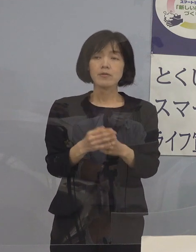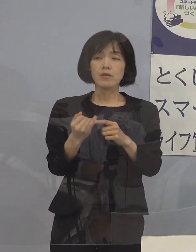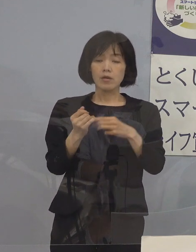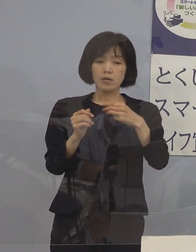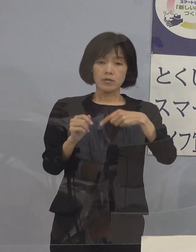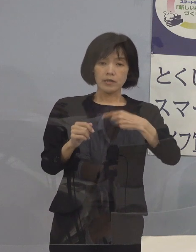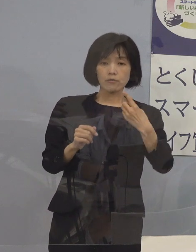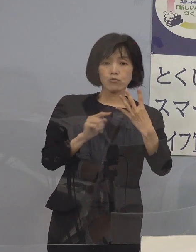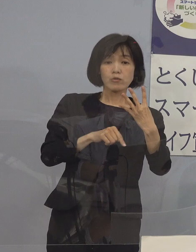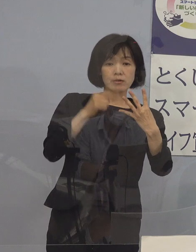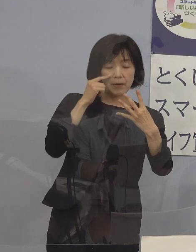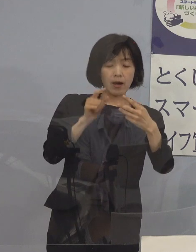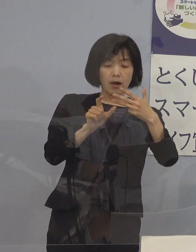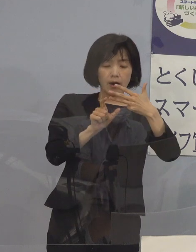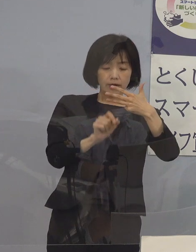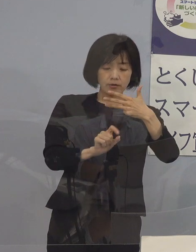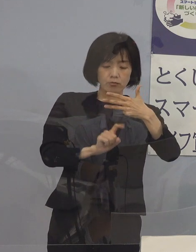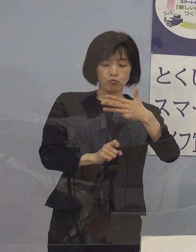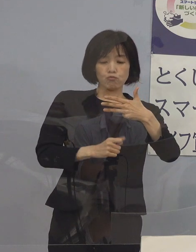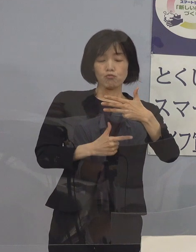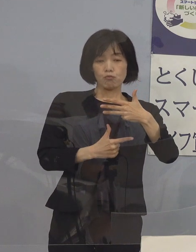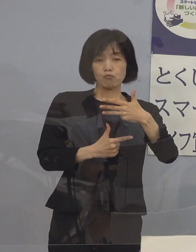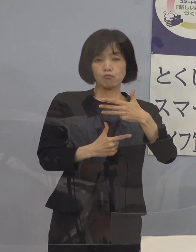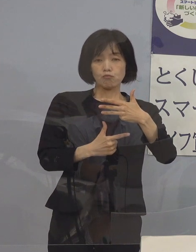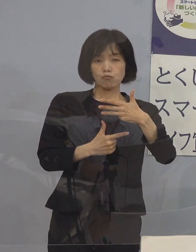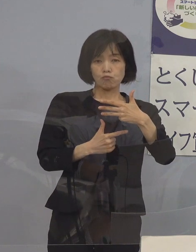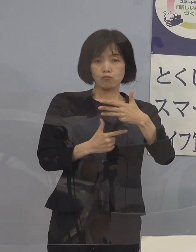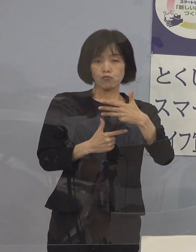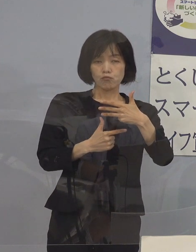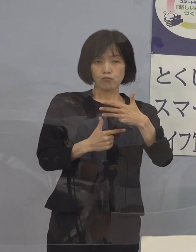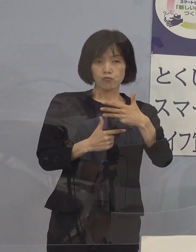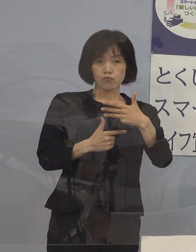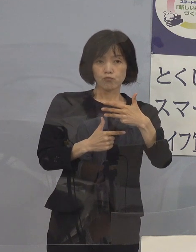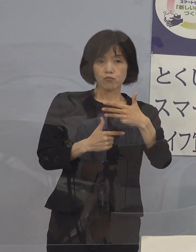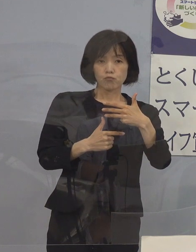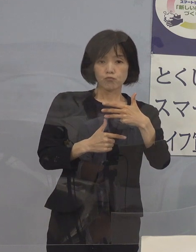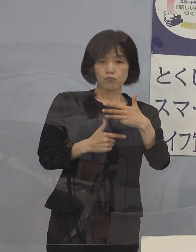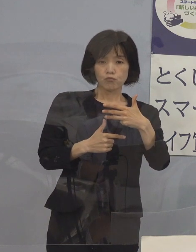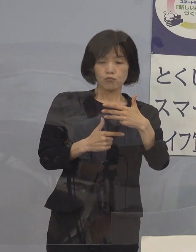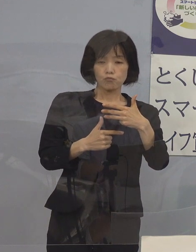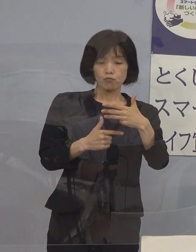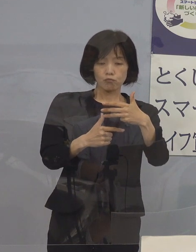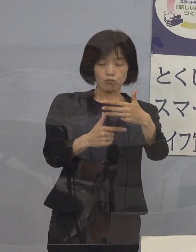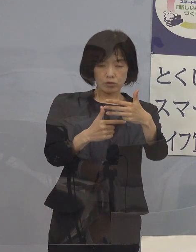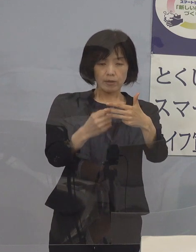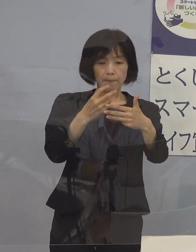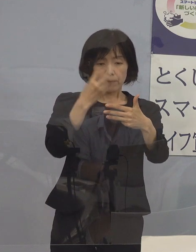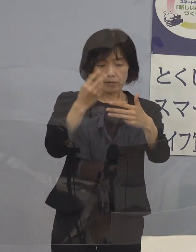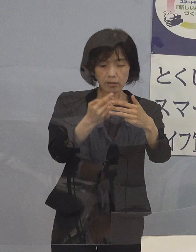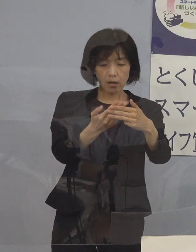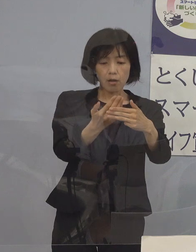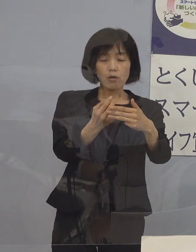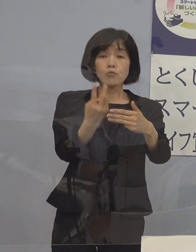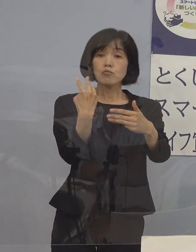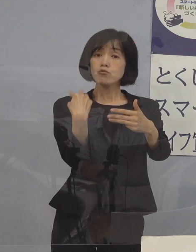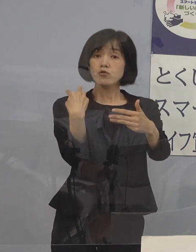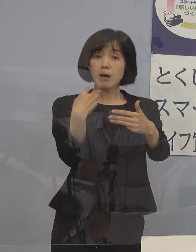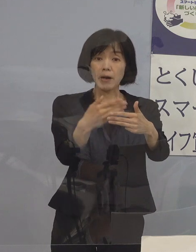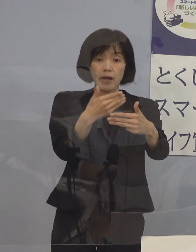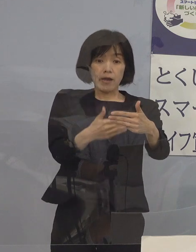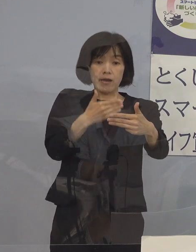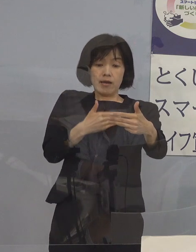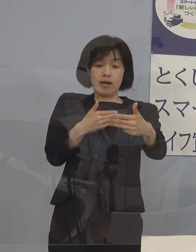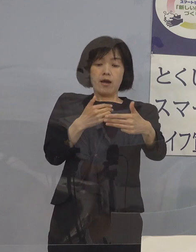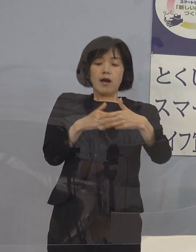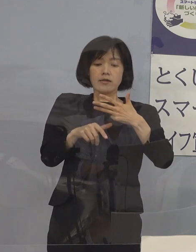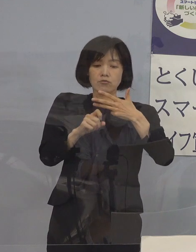月の16ということですから、我々としての積極的な疫学調査ではその2日前ということで、14日からしかここは取